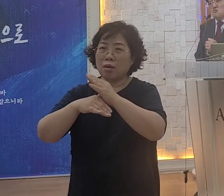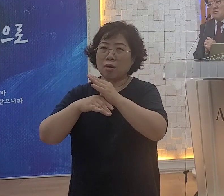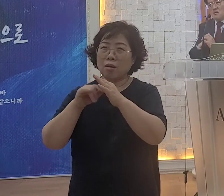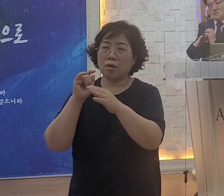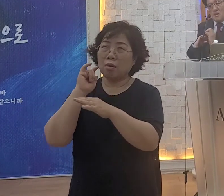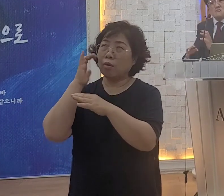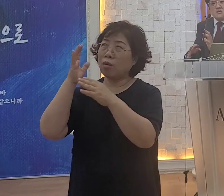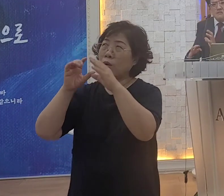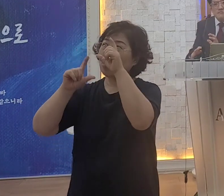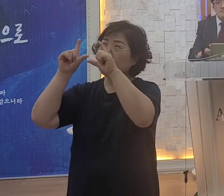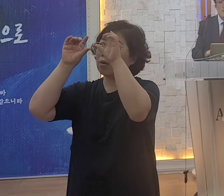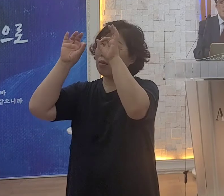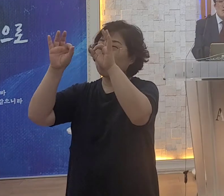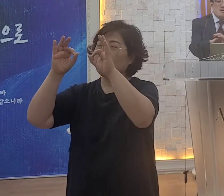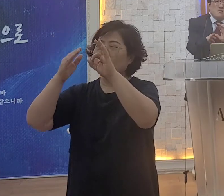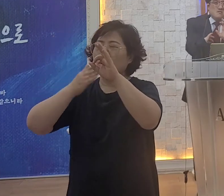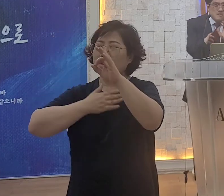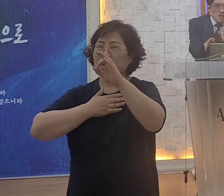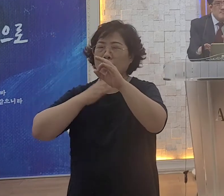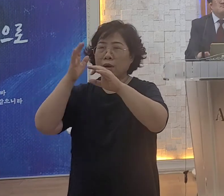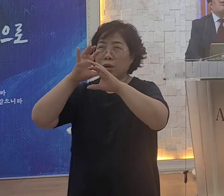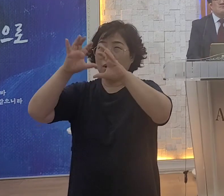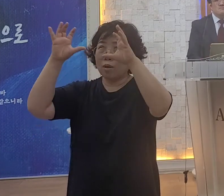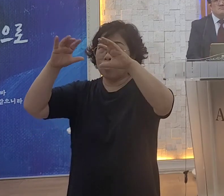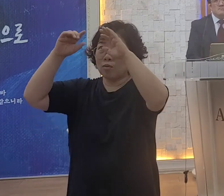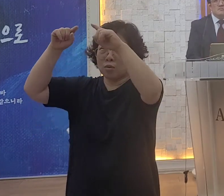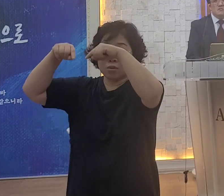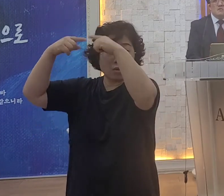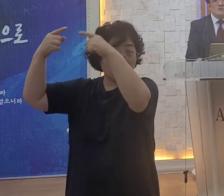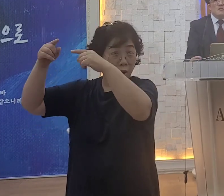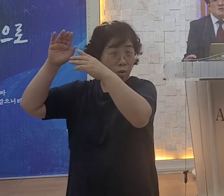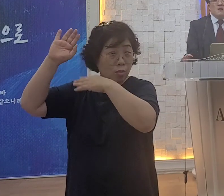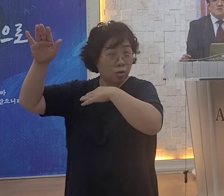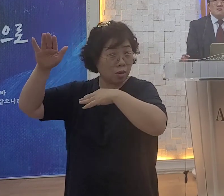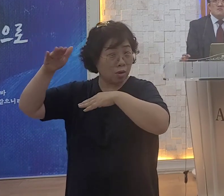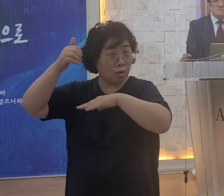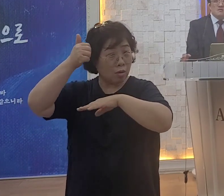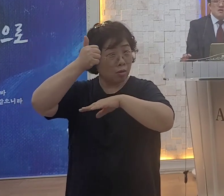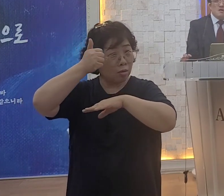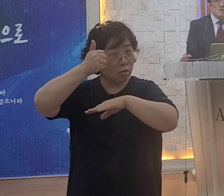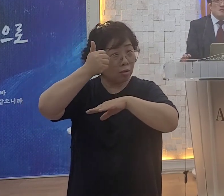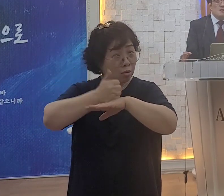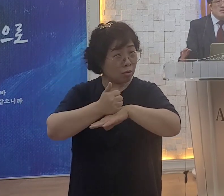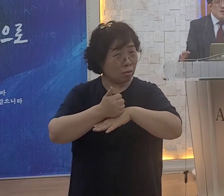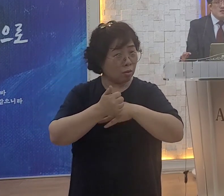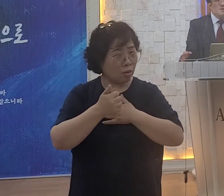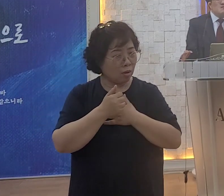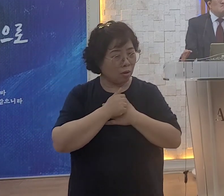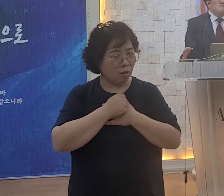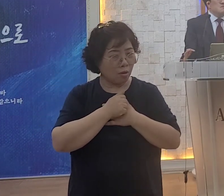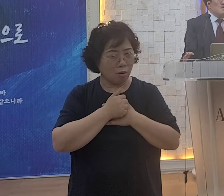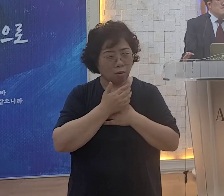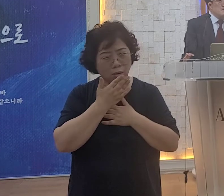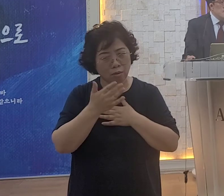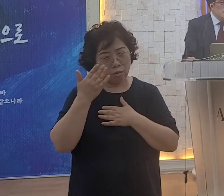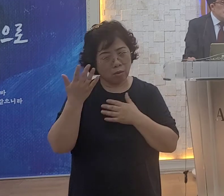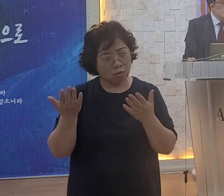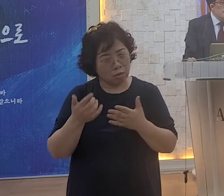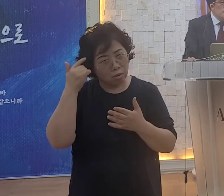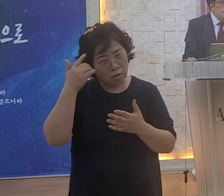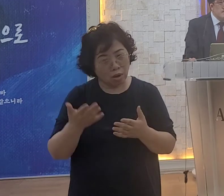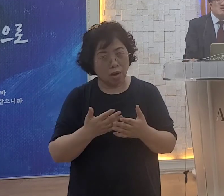이 천국에 내가 들어가 있잖아요. 그때야 비로소 이건 정말 내가 이 자리에 올 수 있는 사람이